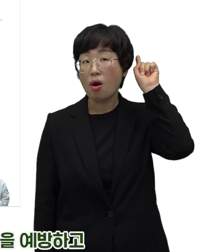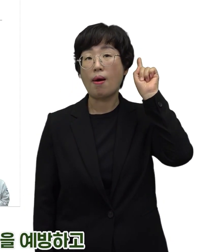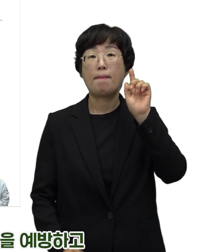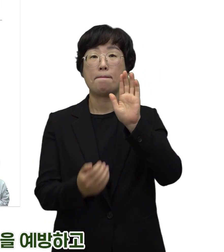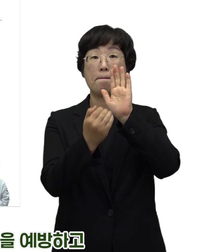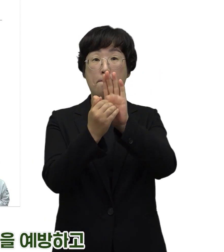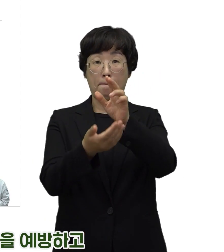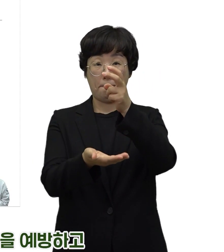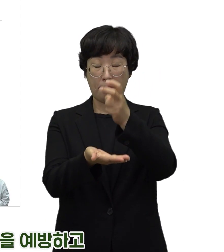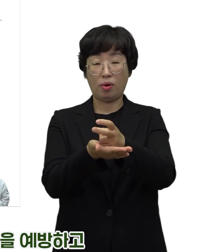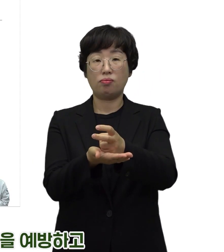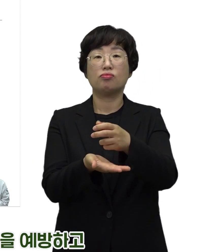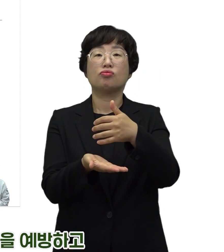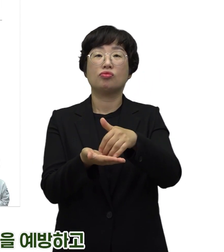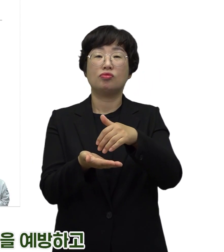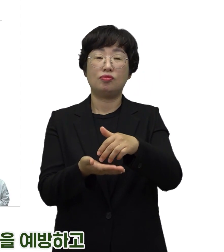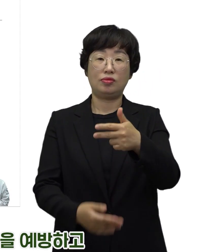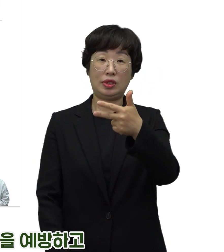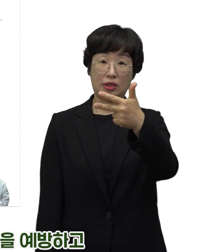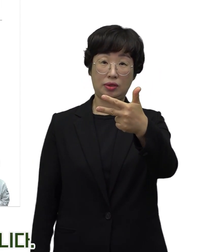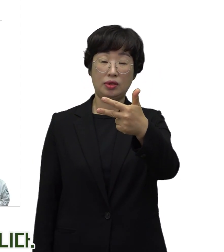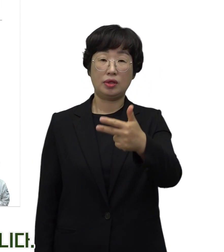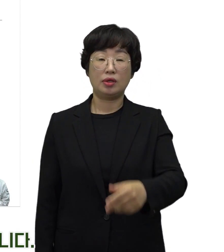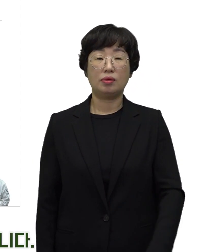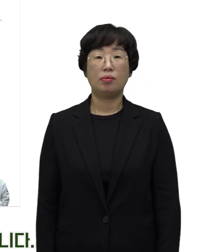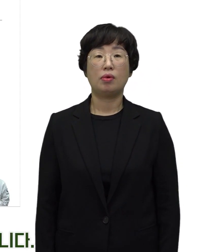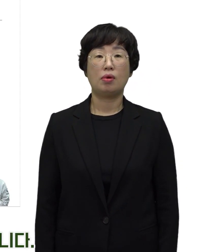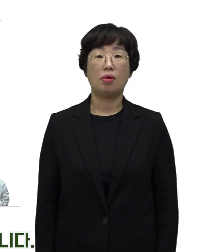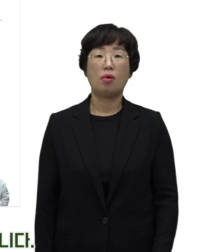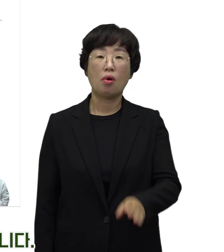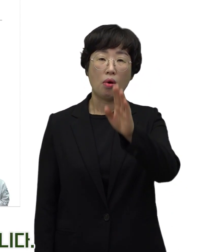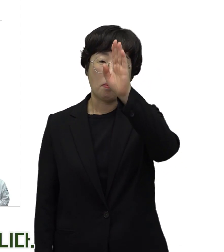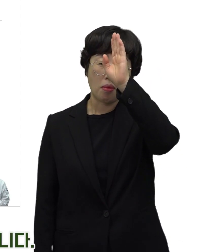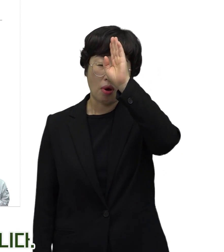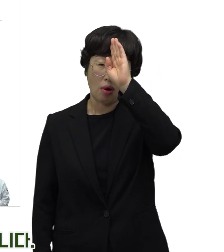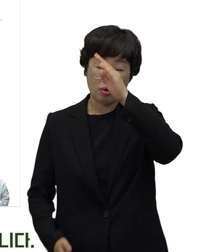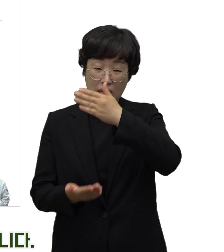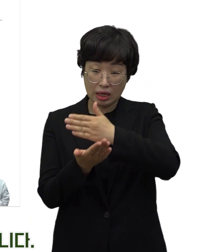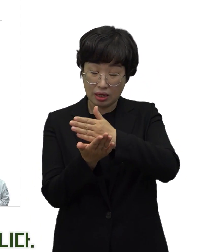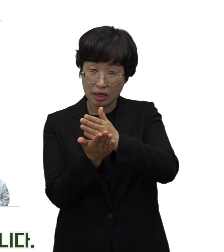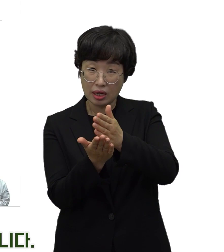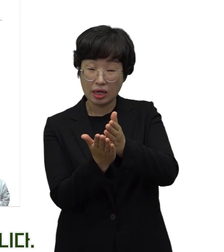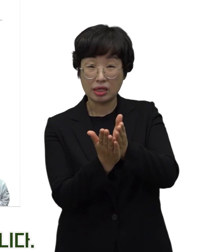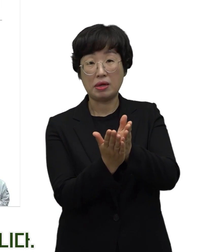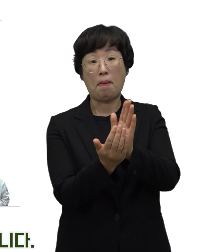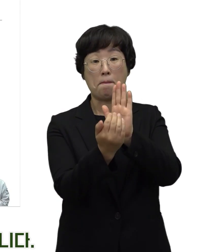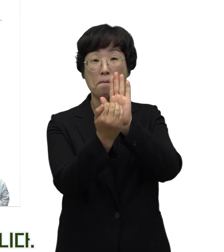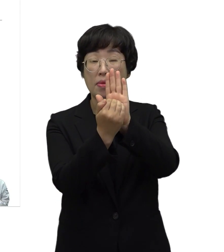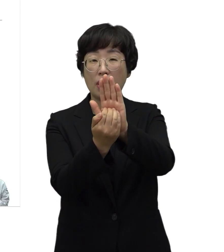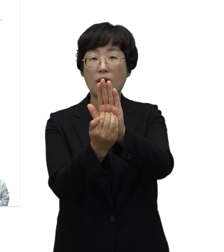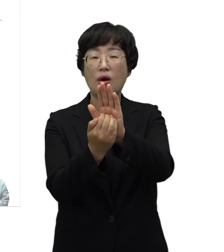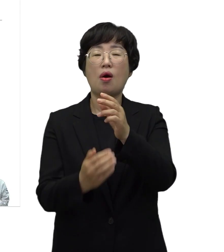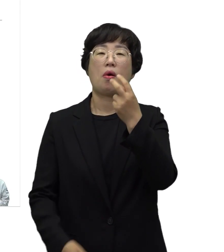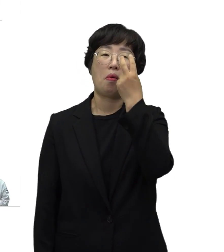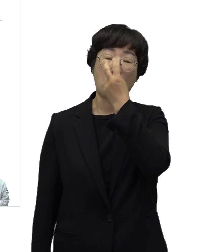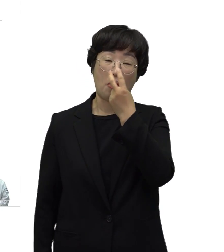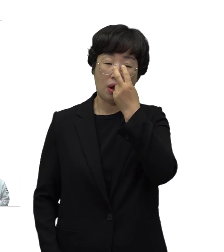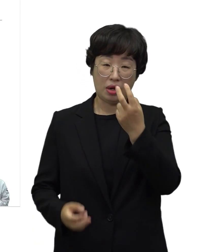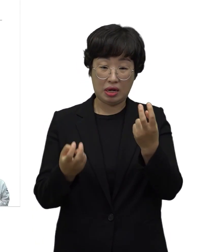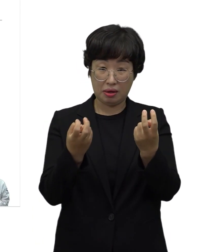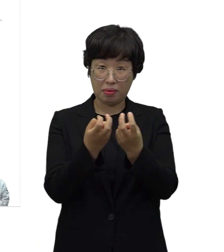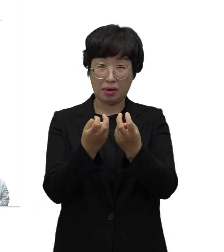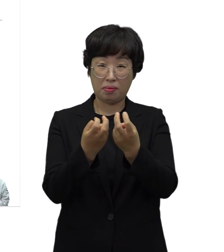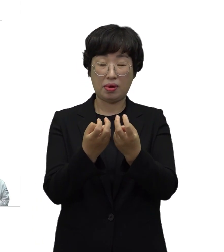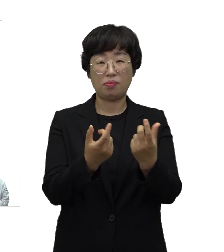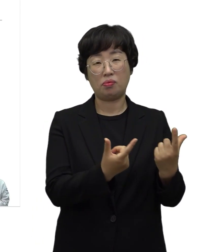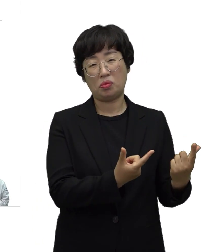당뇨병과 이상지질혈증의 만성질환을 예방하고 관리하는 대책도 이와 다르지 않습니다. 그래서